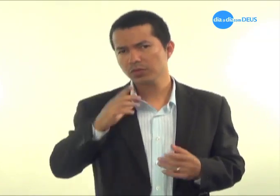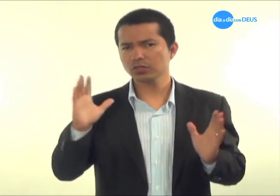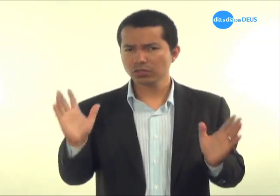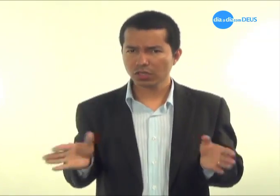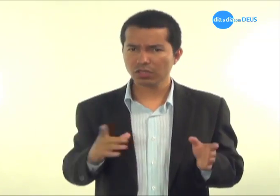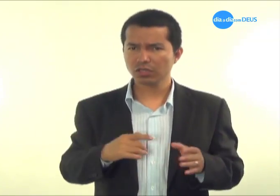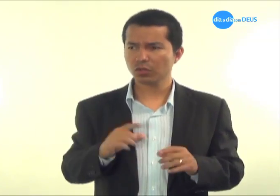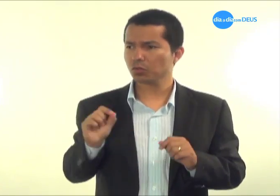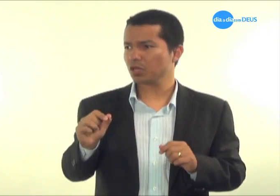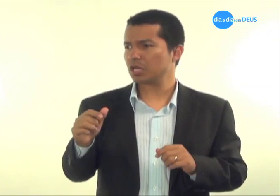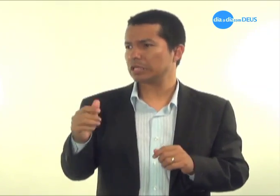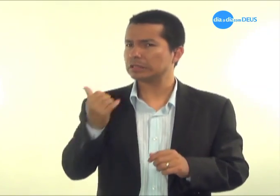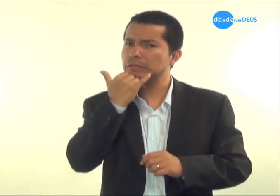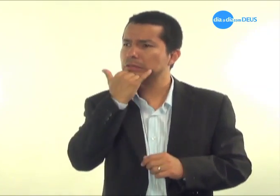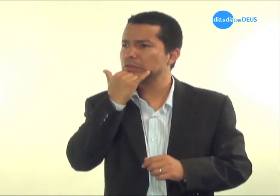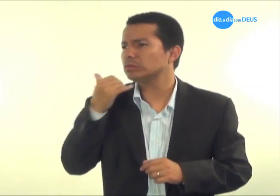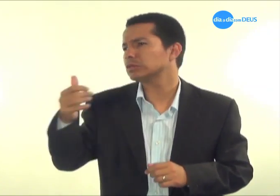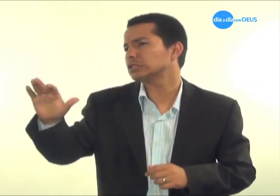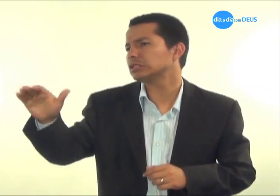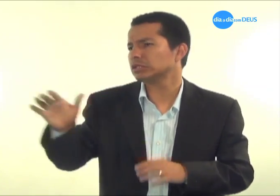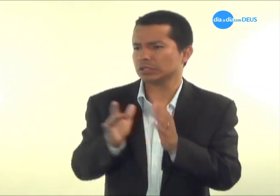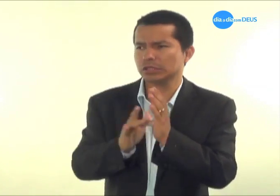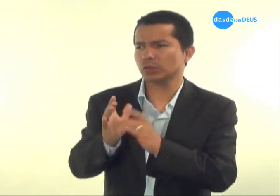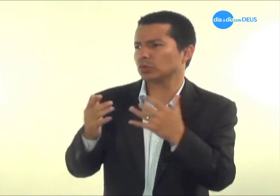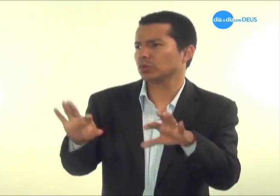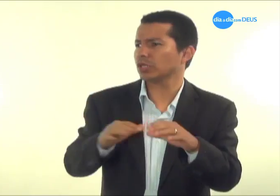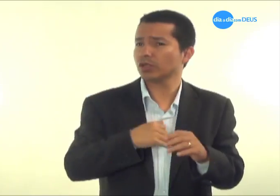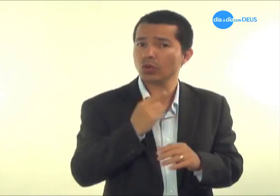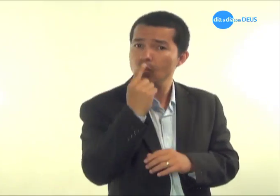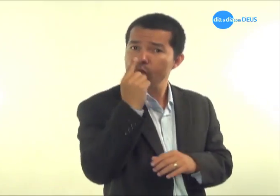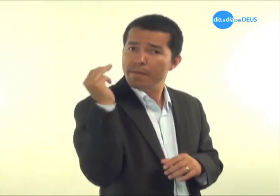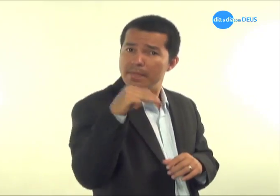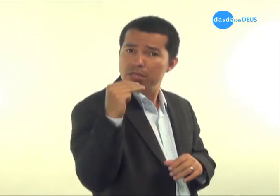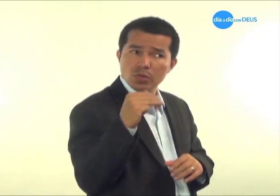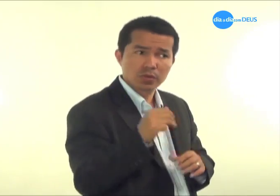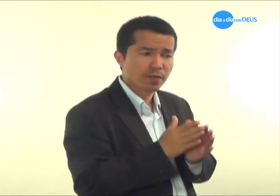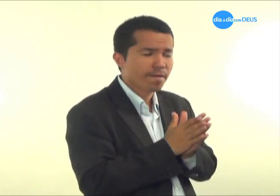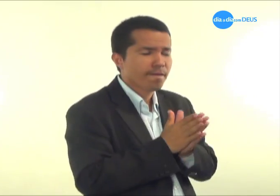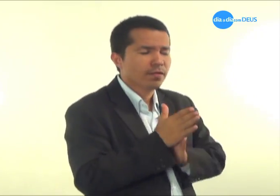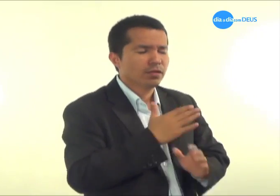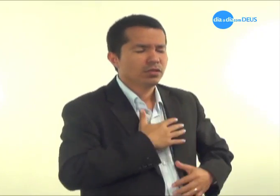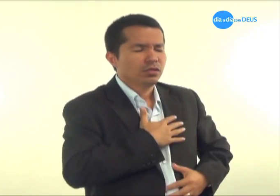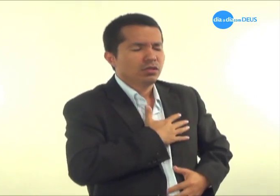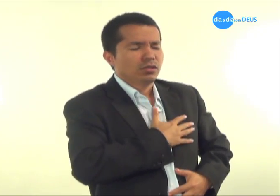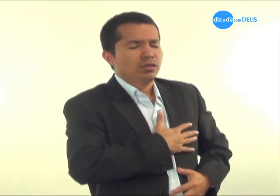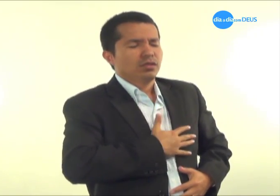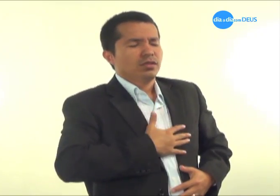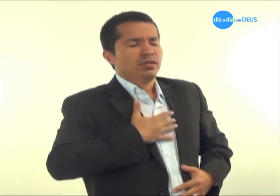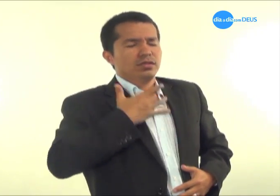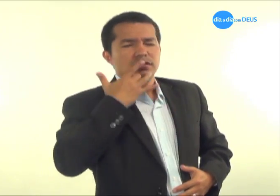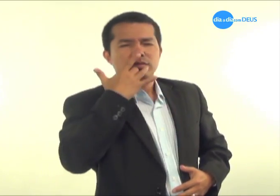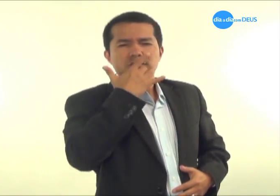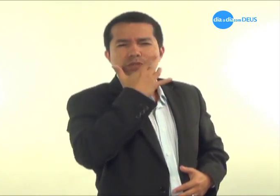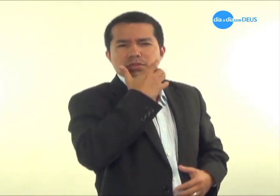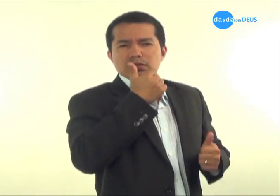estão trocando Jesus por 1 minuto de prazer. Outros estão trocando Jesus por uma